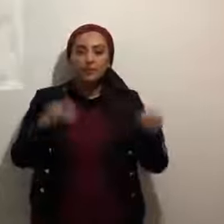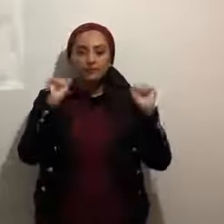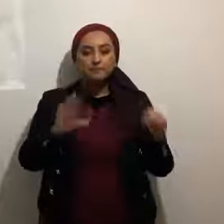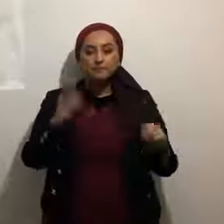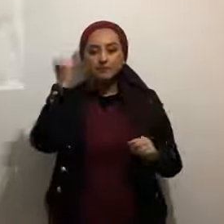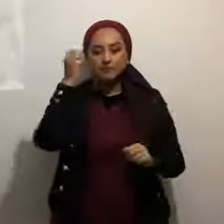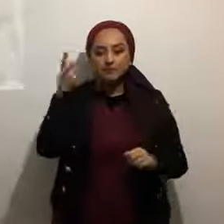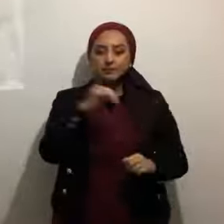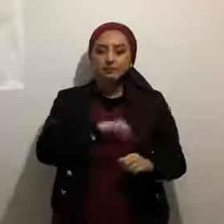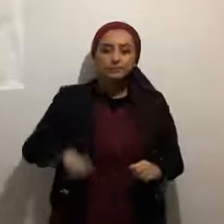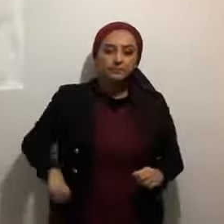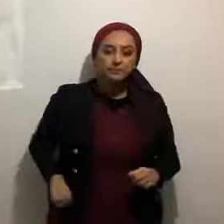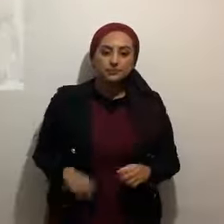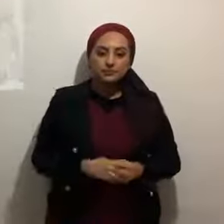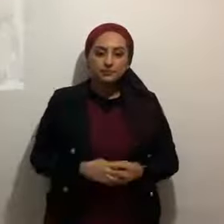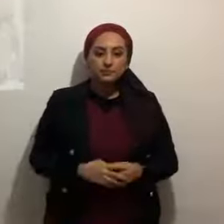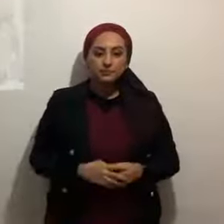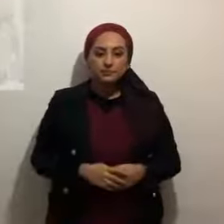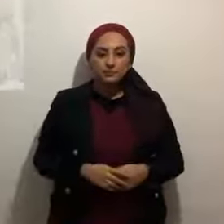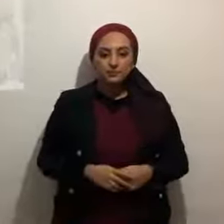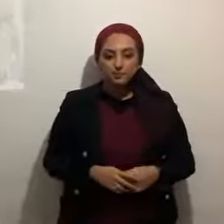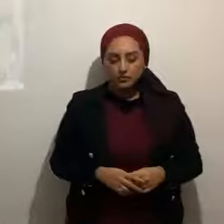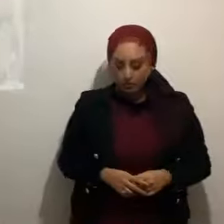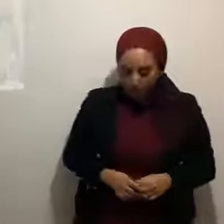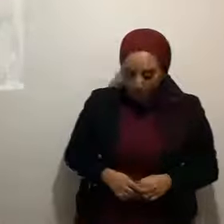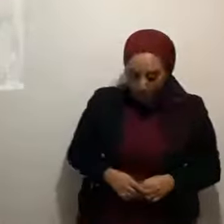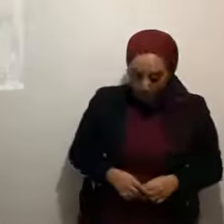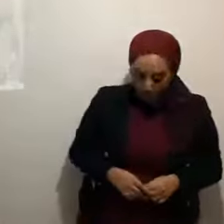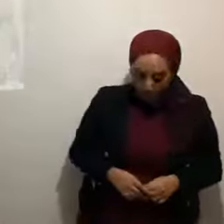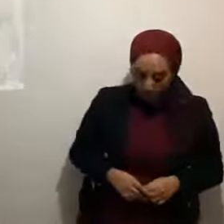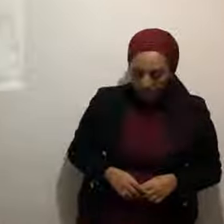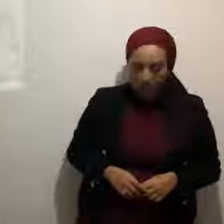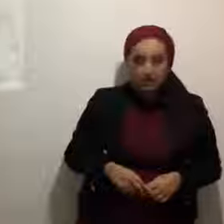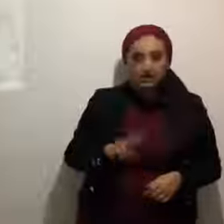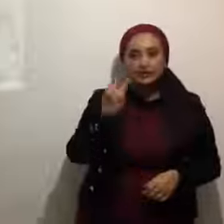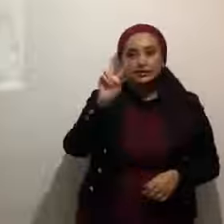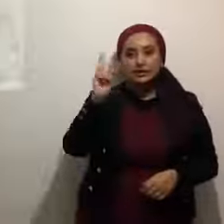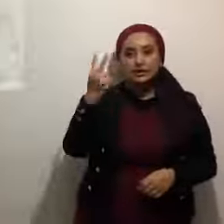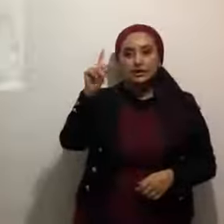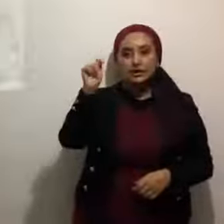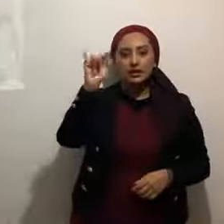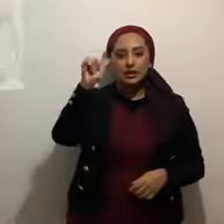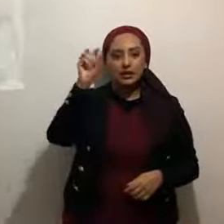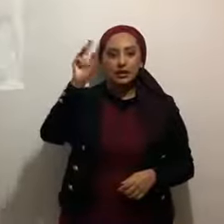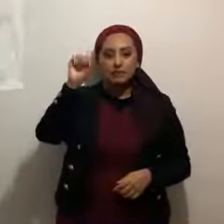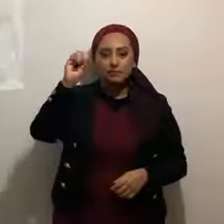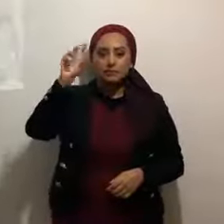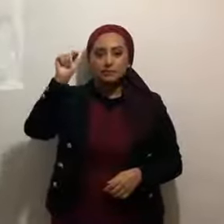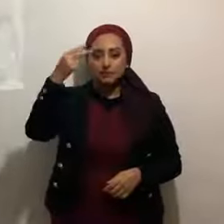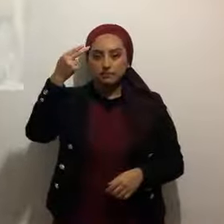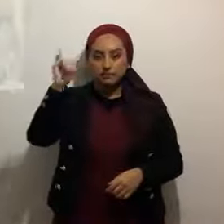Mashiach. Entonces, a ver, en 2 de Timoteo, vamos para allá, 2 de Timoteo, ¿sí?